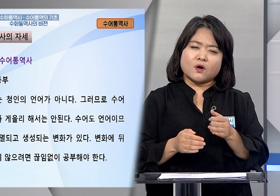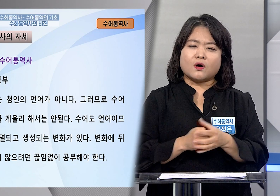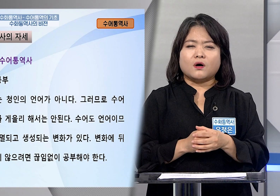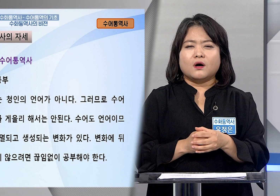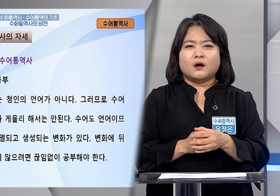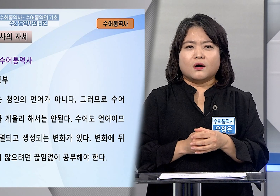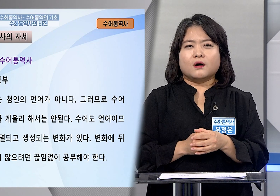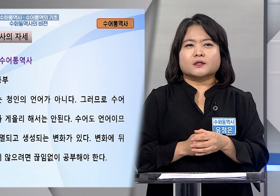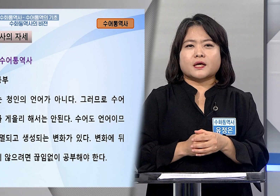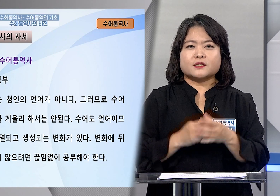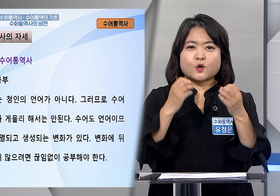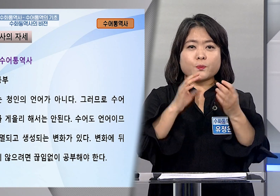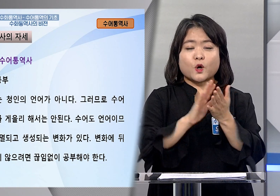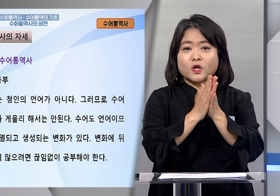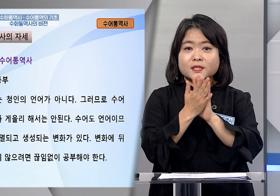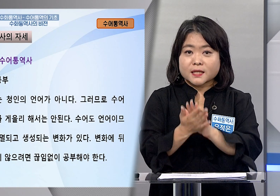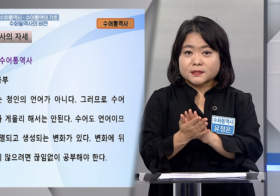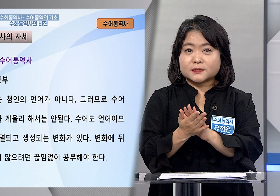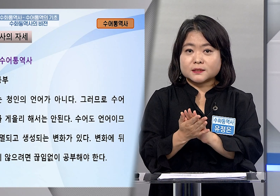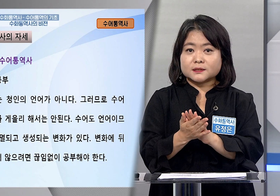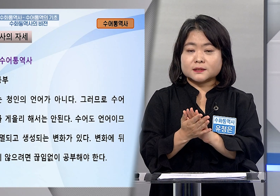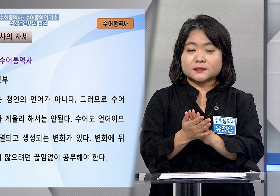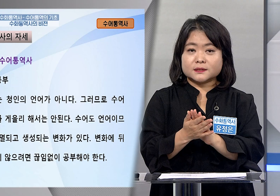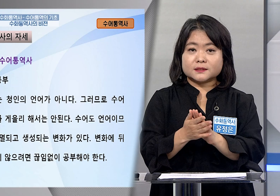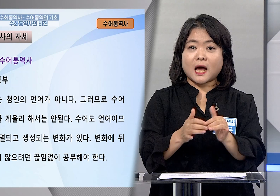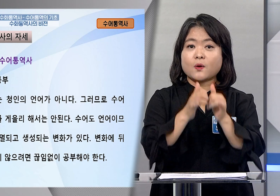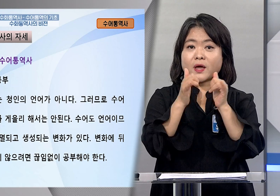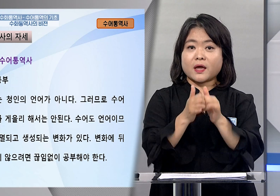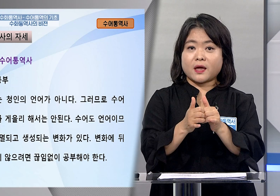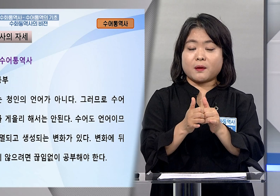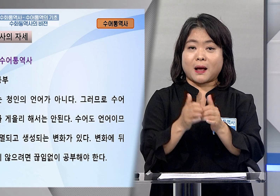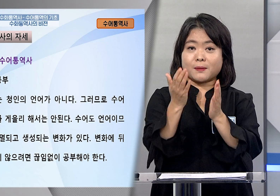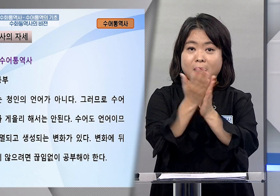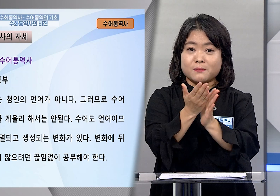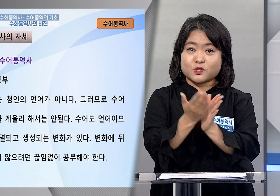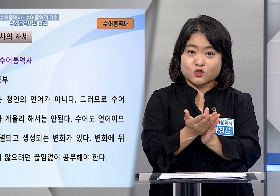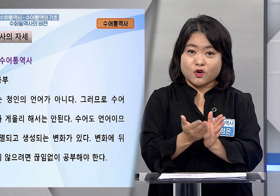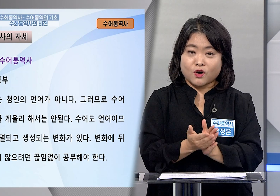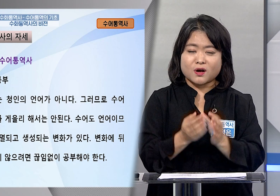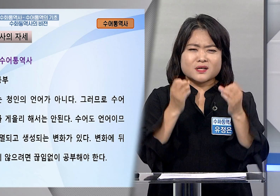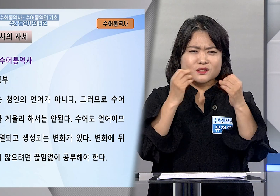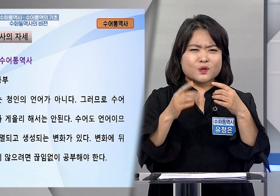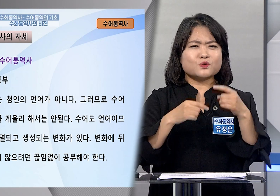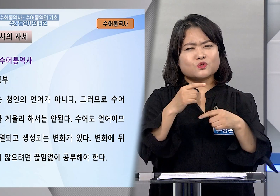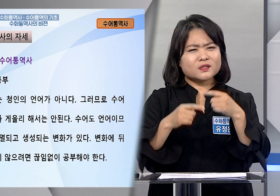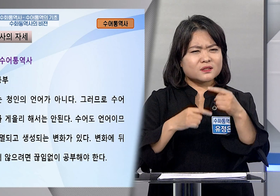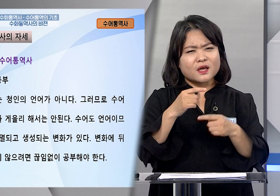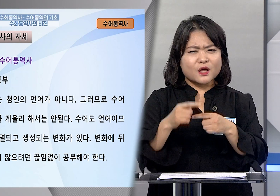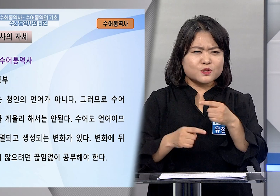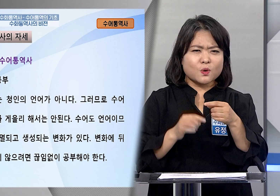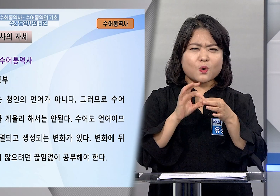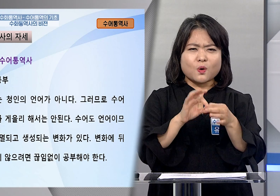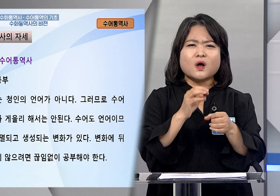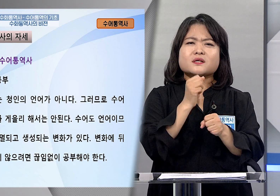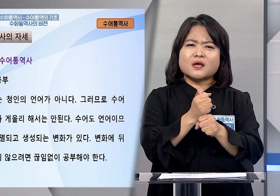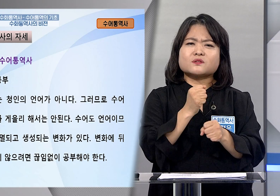그래서 이렇게 새로 변화되는 사회에 발맞춰 새로운 수화들이 계속